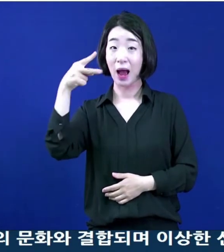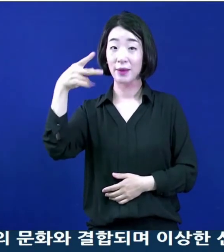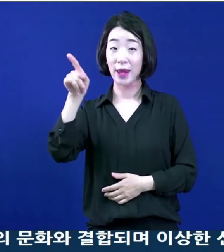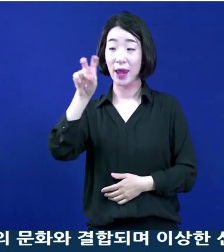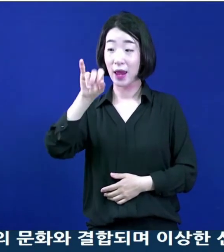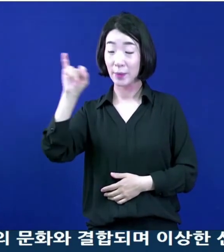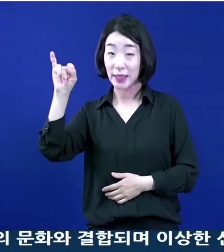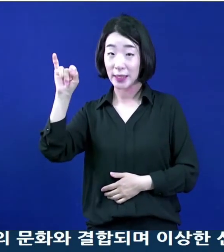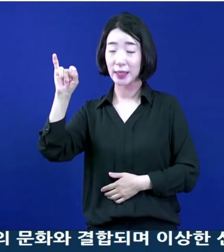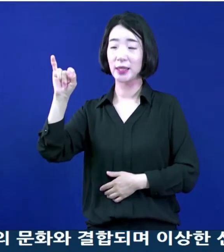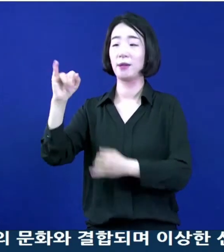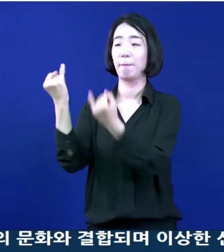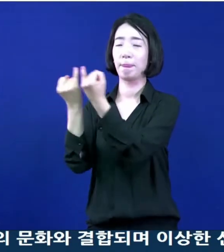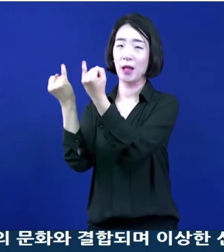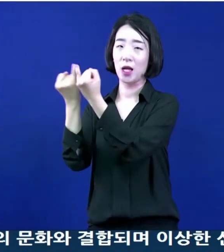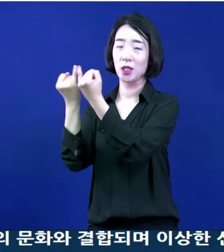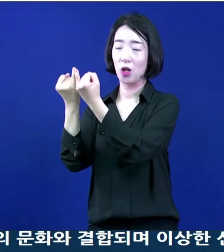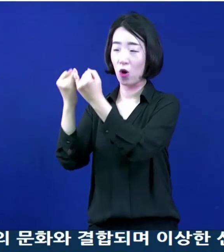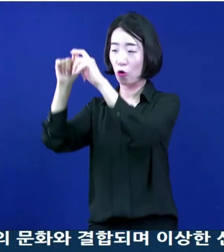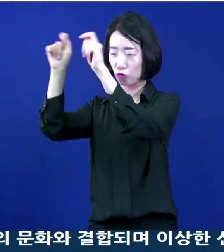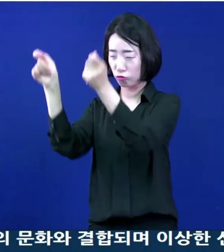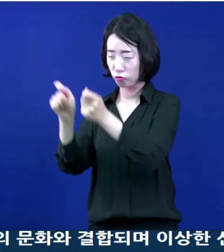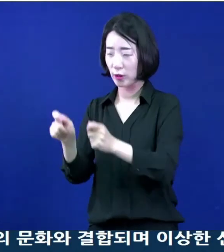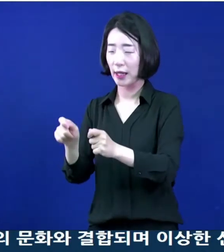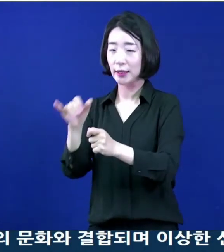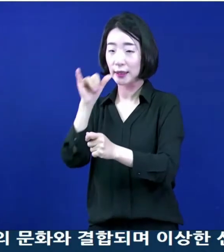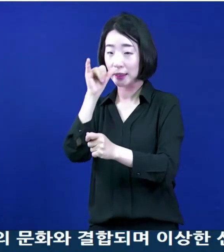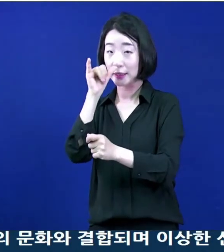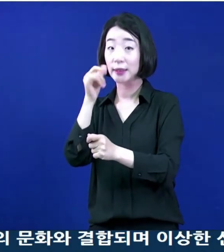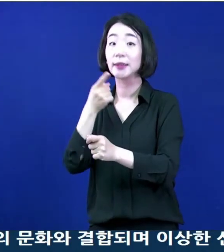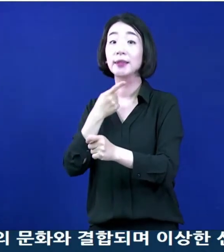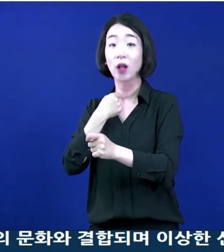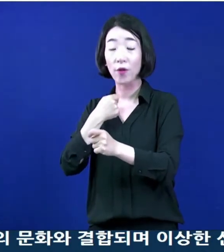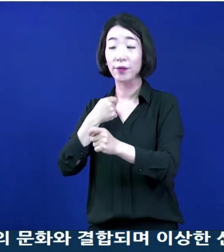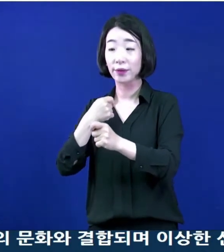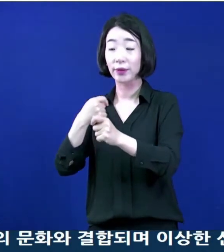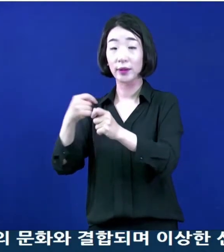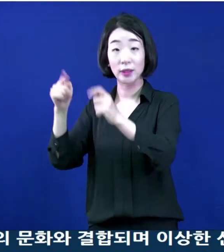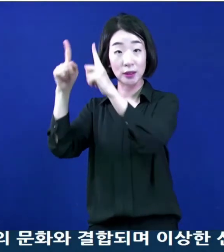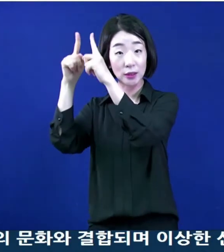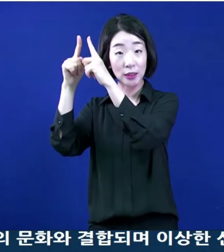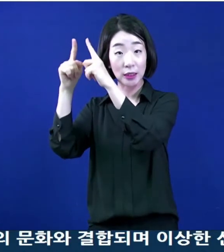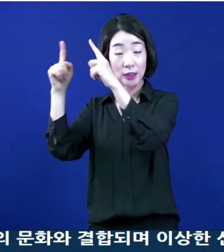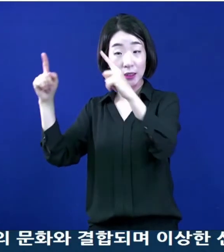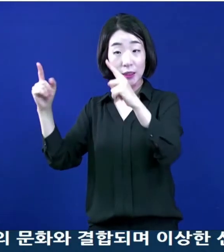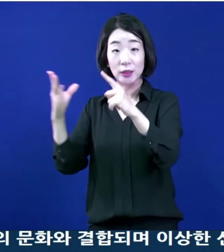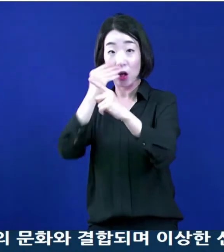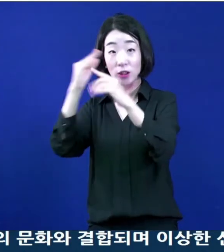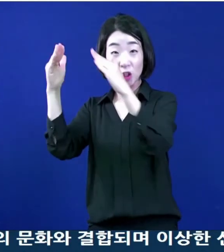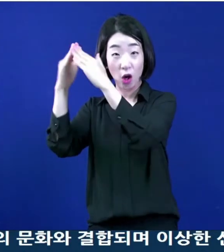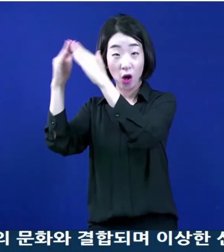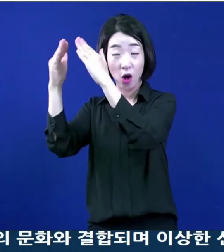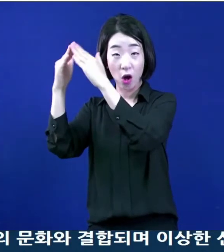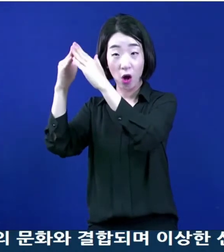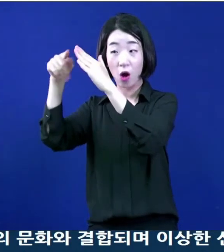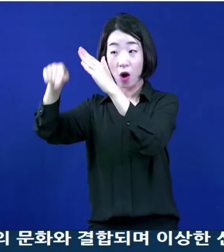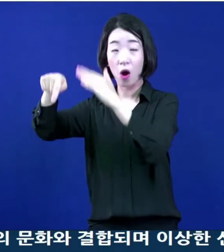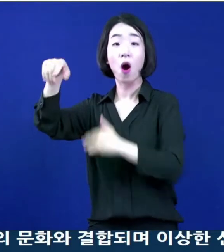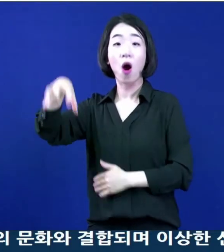여신전이 있었던 아까 제일 처음에 보여드렸던 그 의리의리한 그 신전이 있었던 장소가